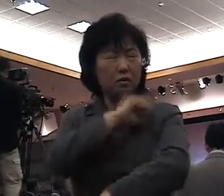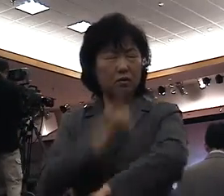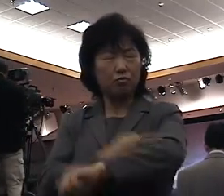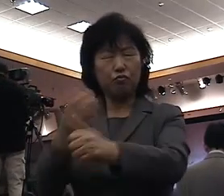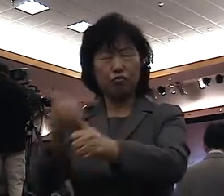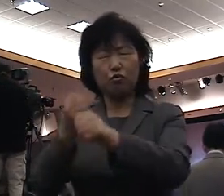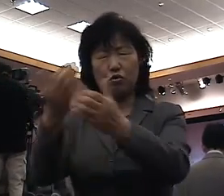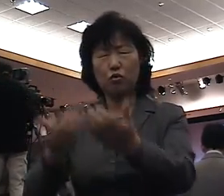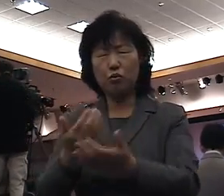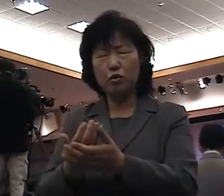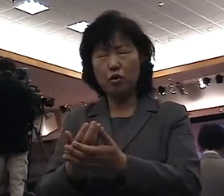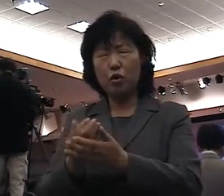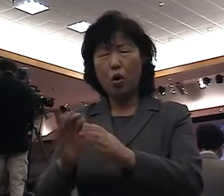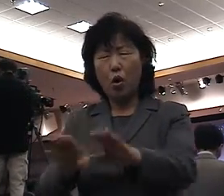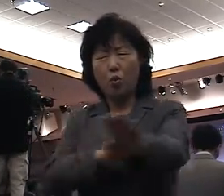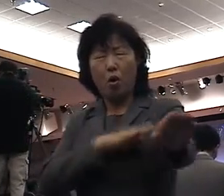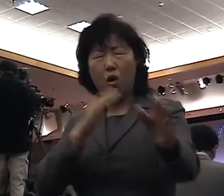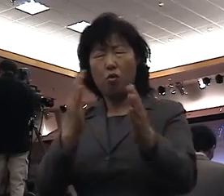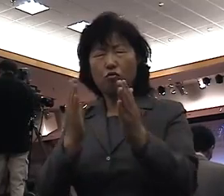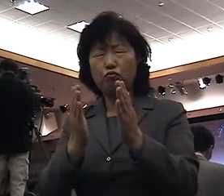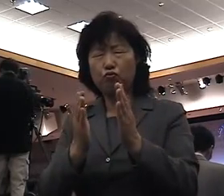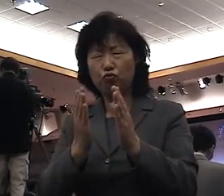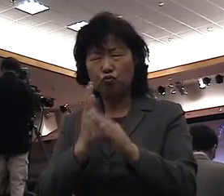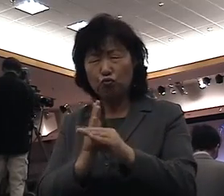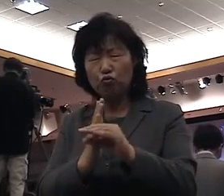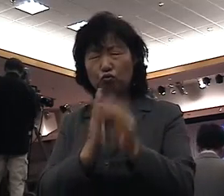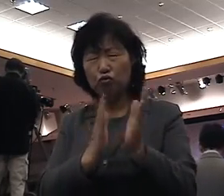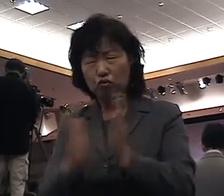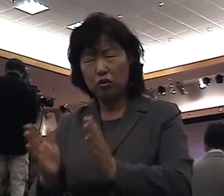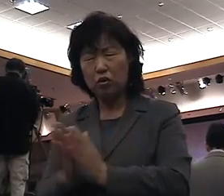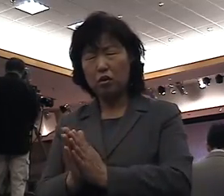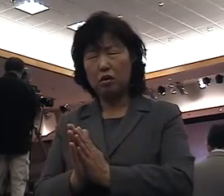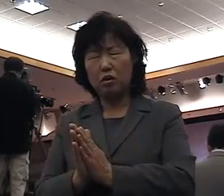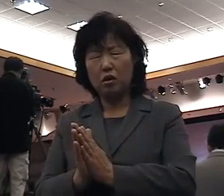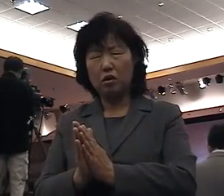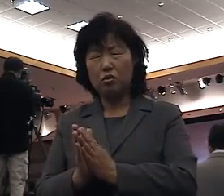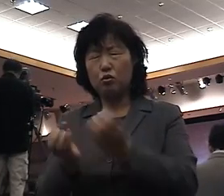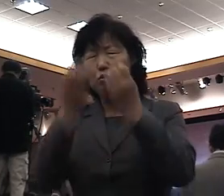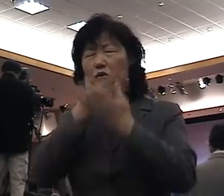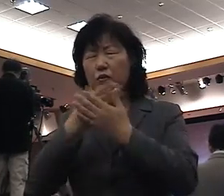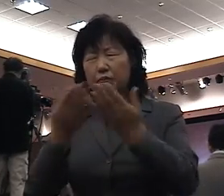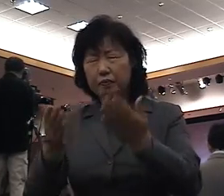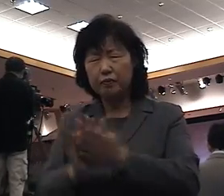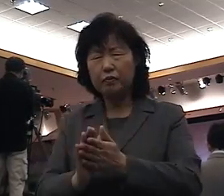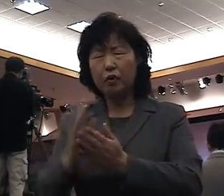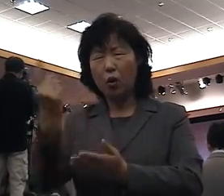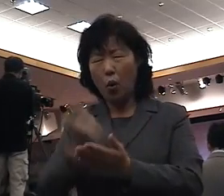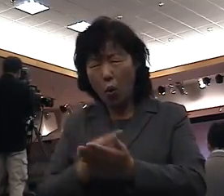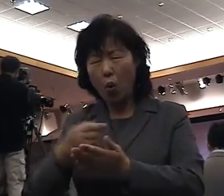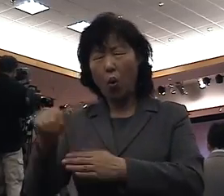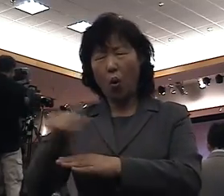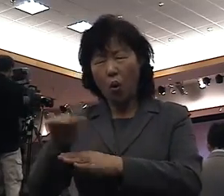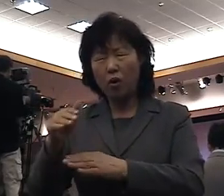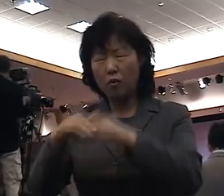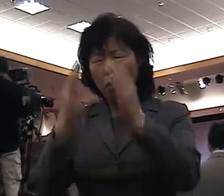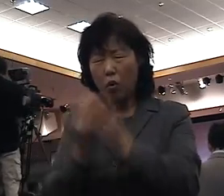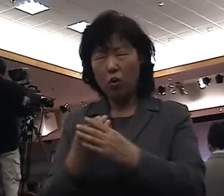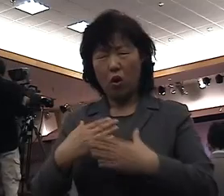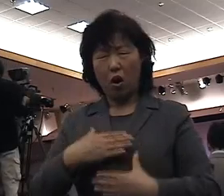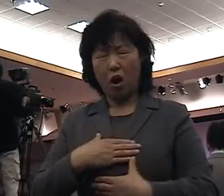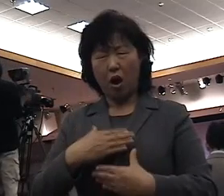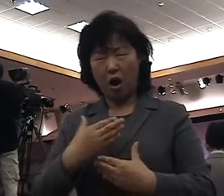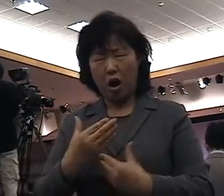주님, 방학 중에 진행되는 모든 단기 선교 팀들을 축복해 주시고 오고 가는 모든 여정에